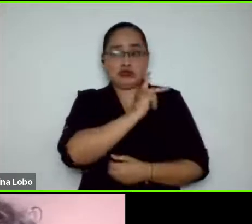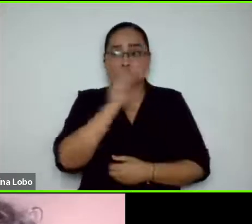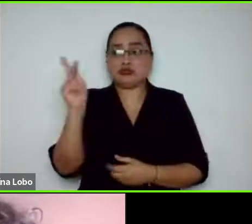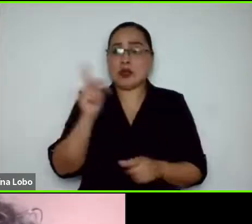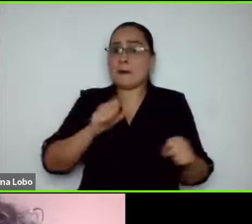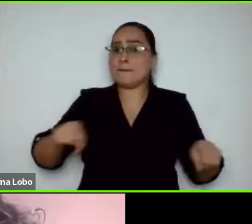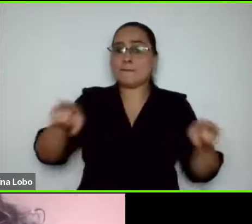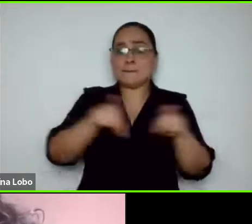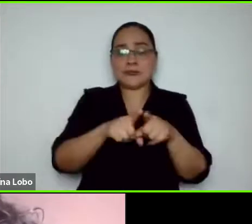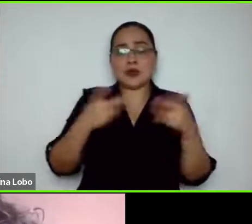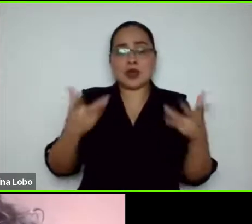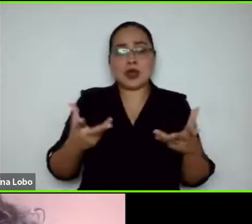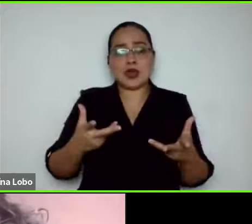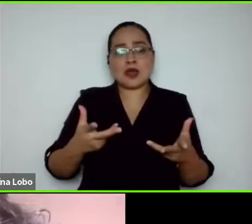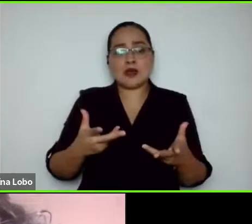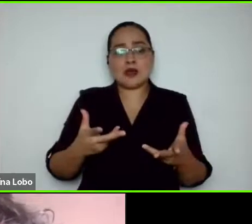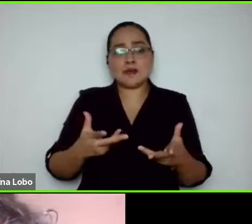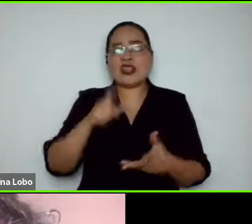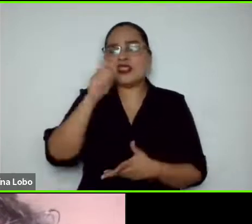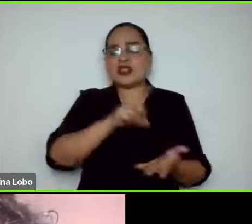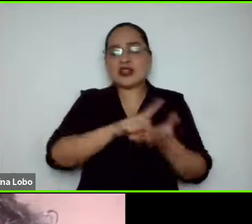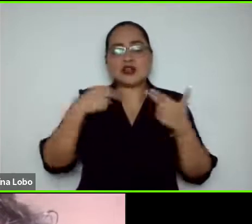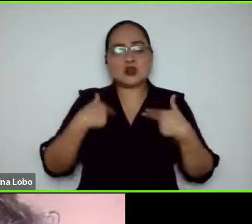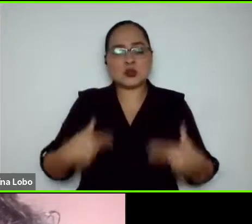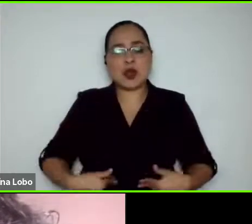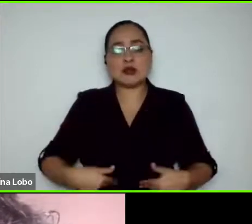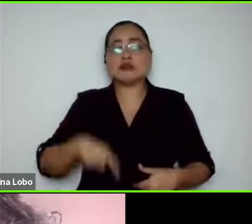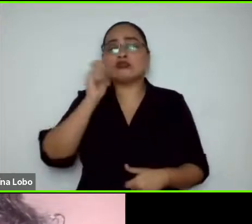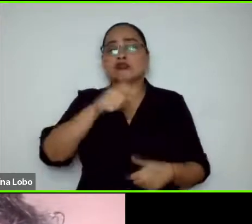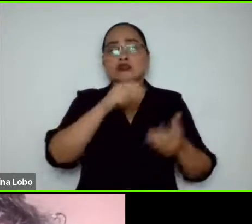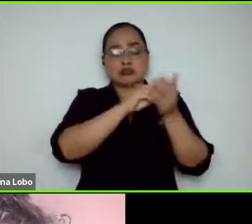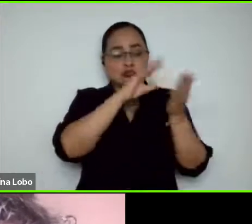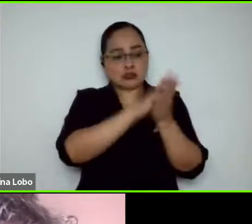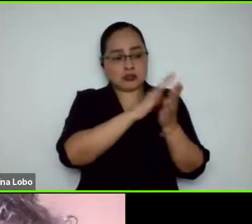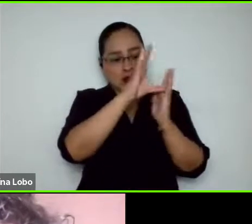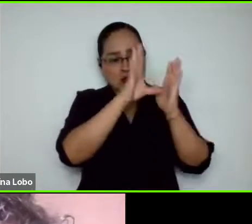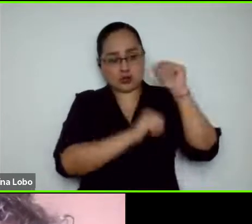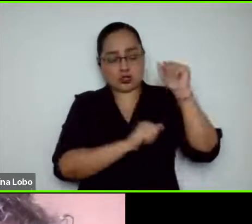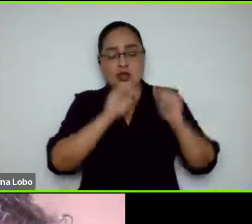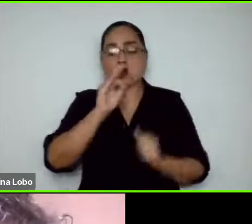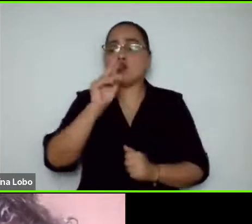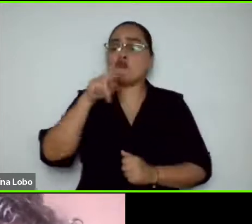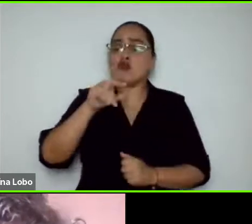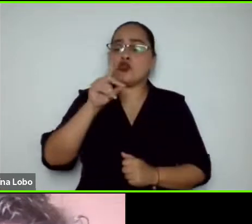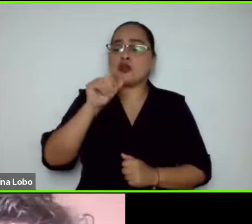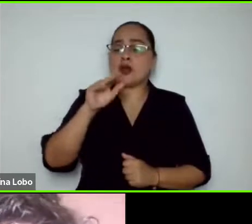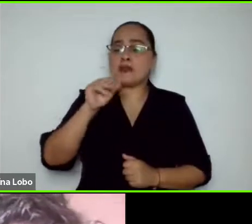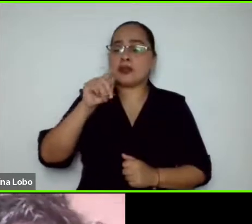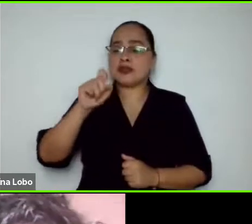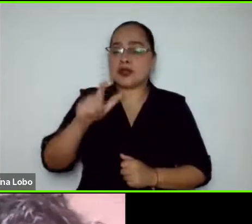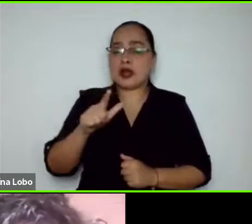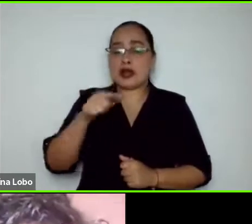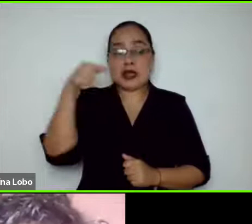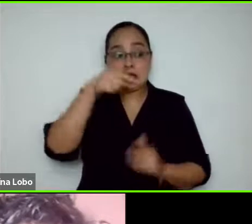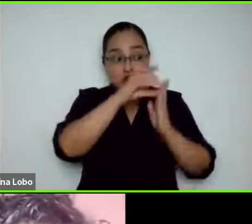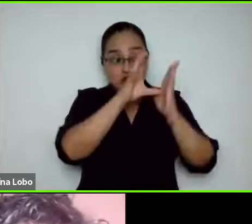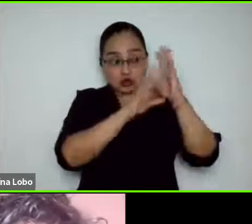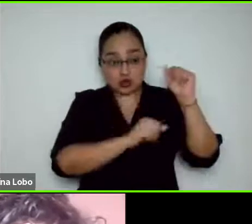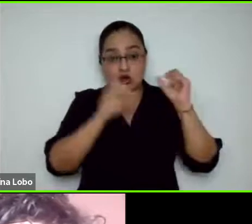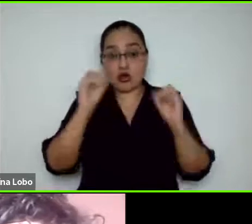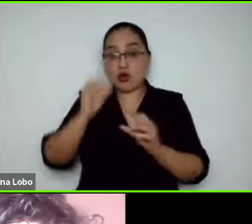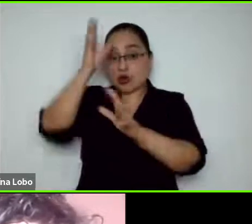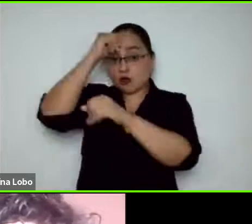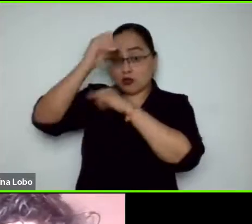lo que les concede su carácter de derechos fundamentales que están previstos en la Constitución, ¿no? O en tratados internacionales? Como decía en la charla, en